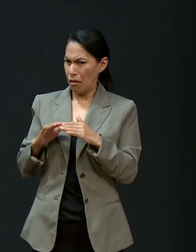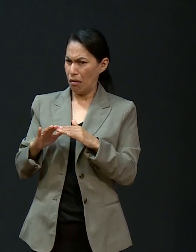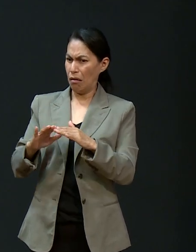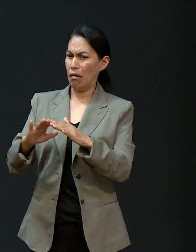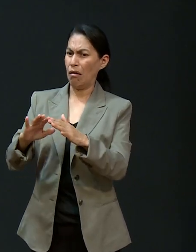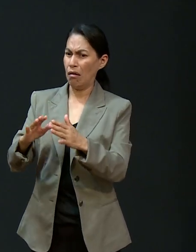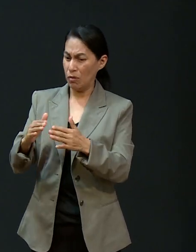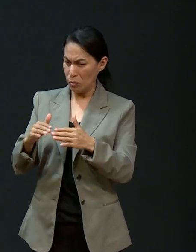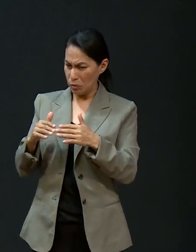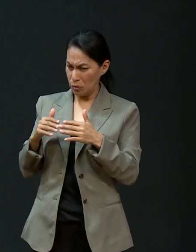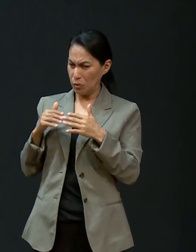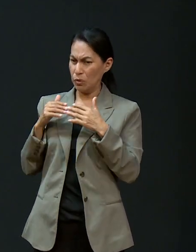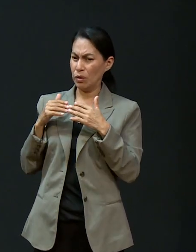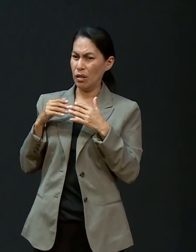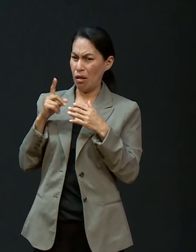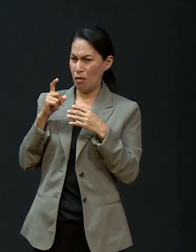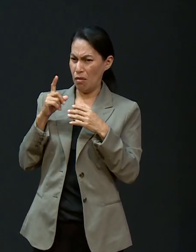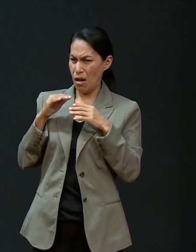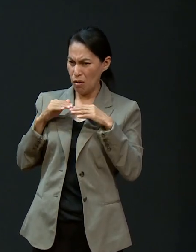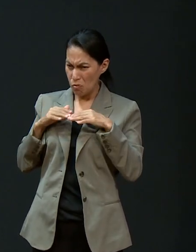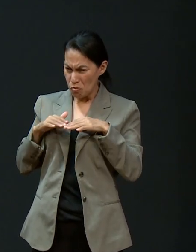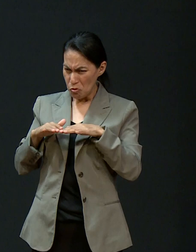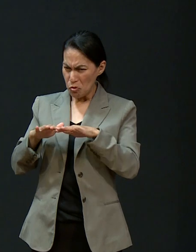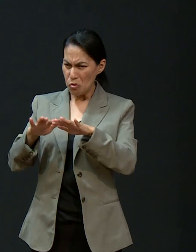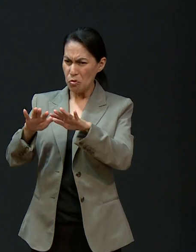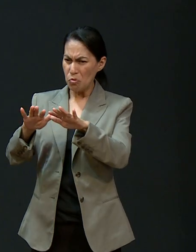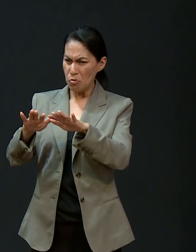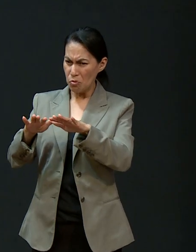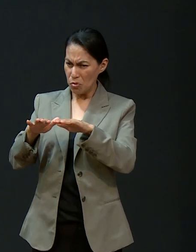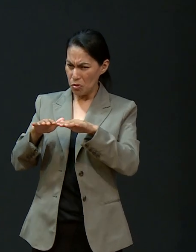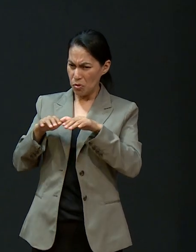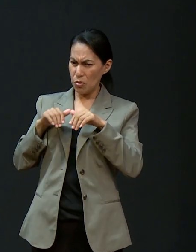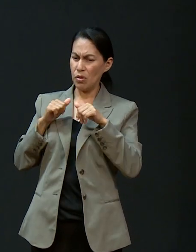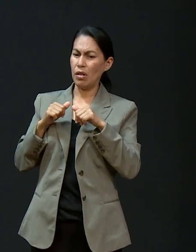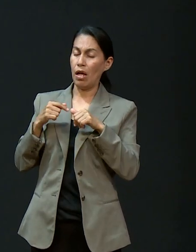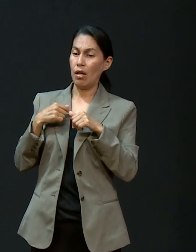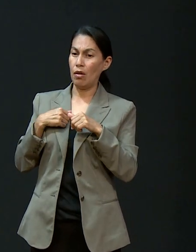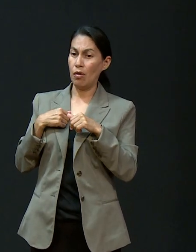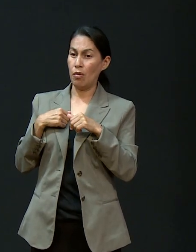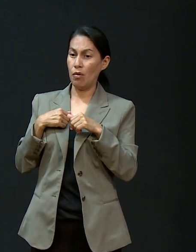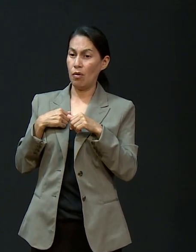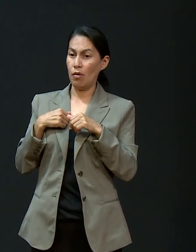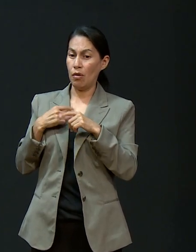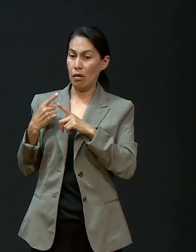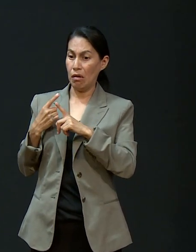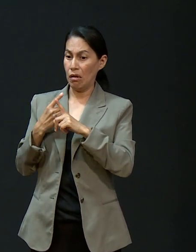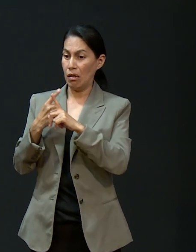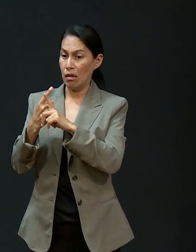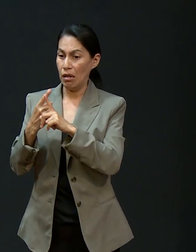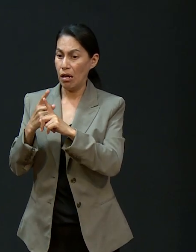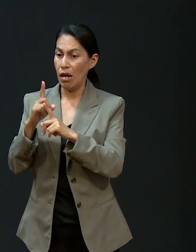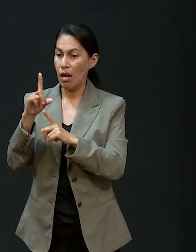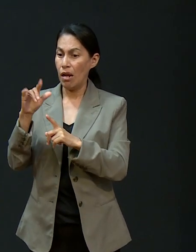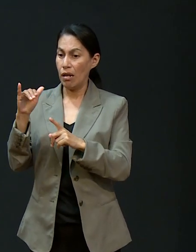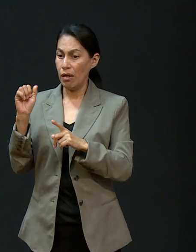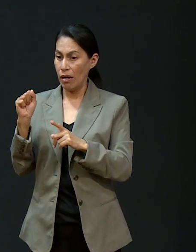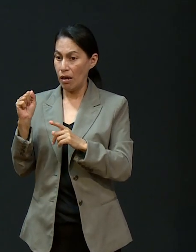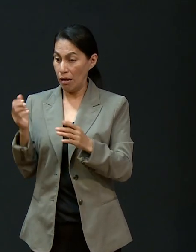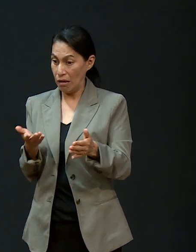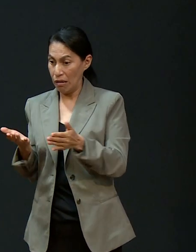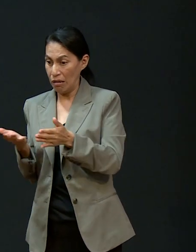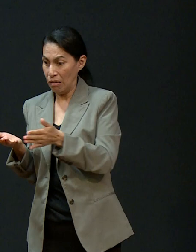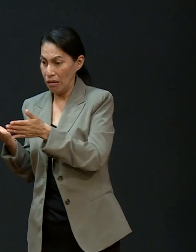¿Sabes? Empujando. Ah, sí, la resaca. La resaca, exactamente. Y ahí, pues yo me fui atrás de Lía porque estaba